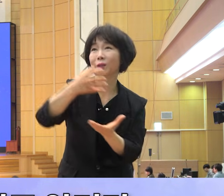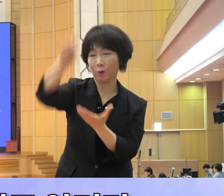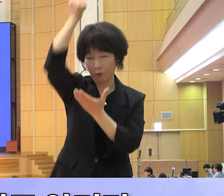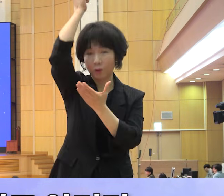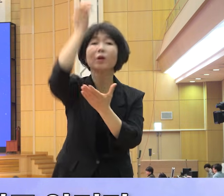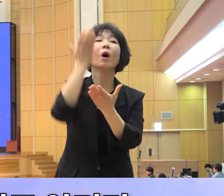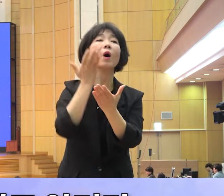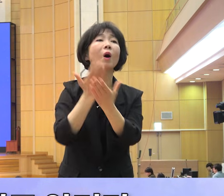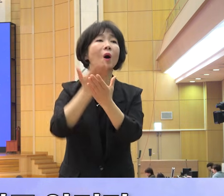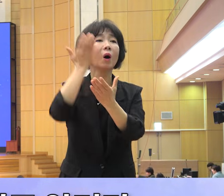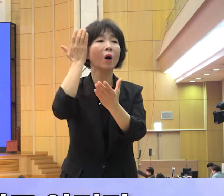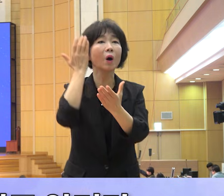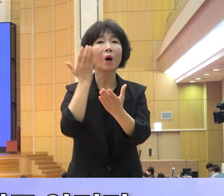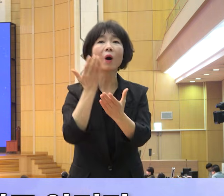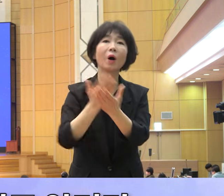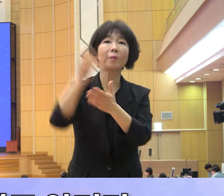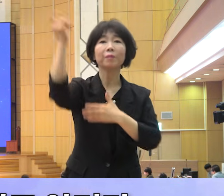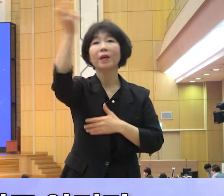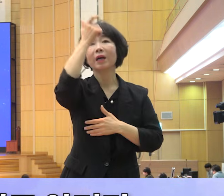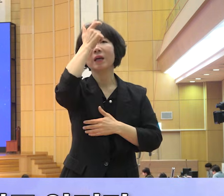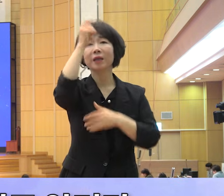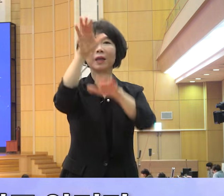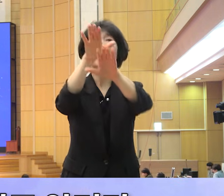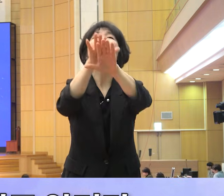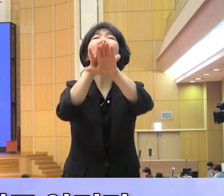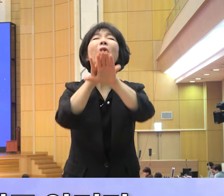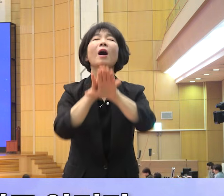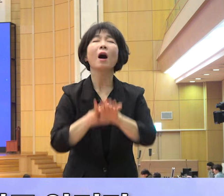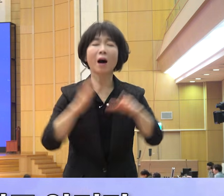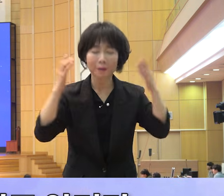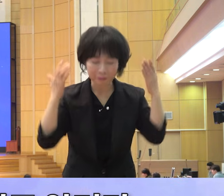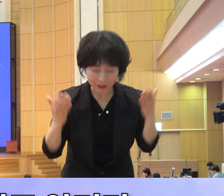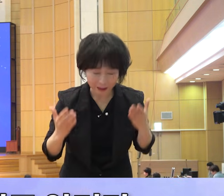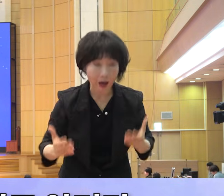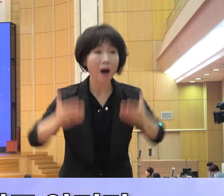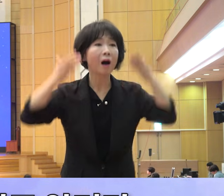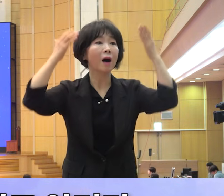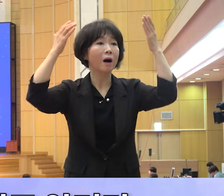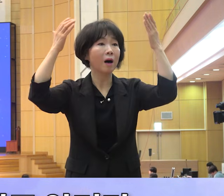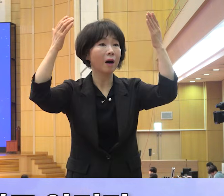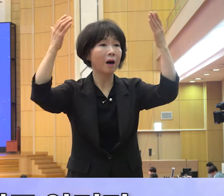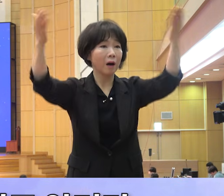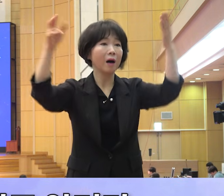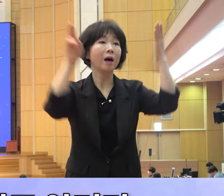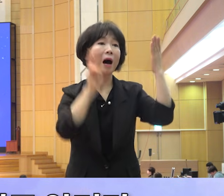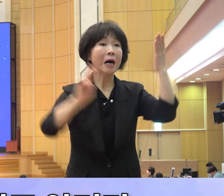예배합니다. 예배합니다.